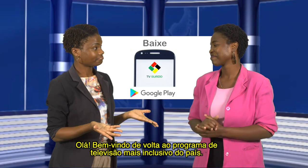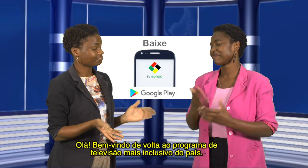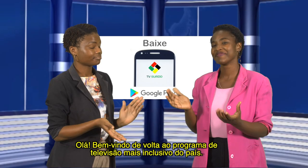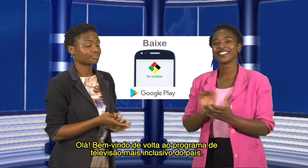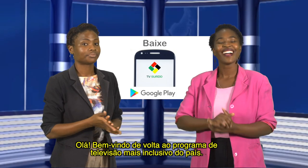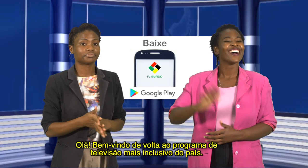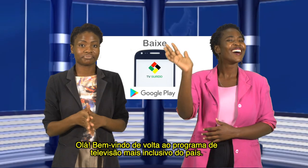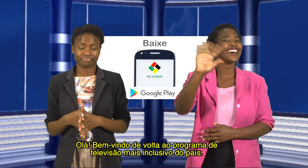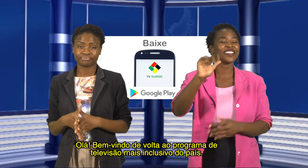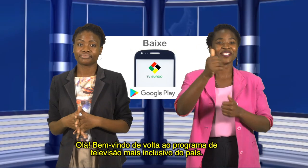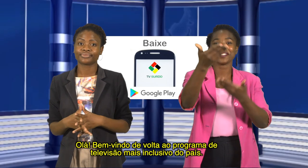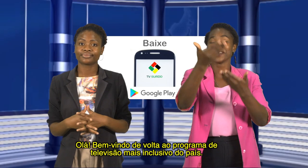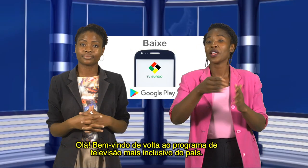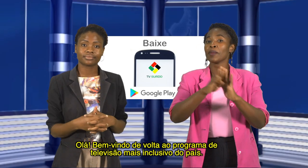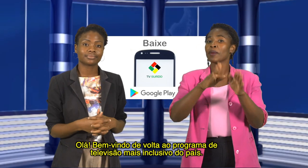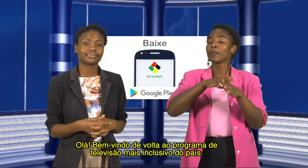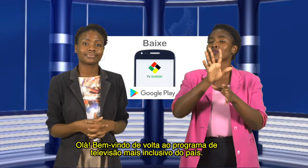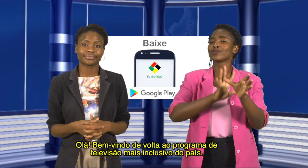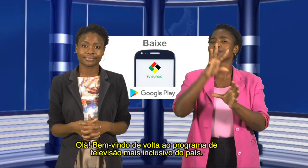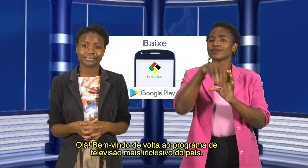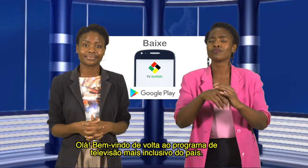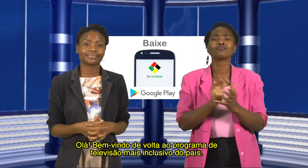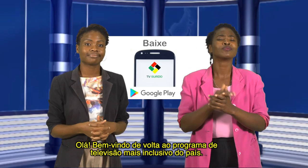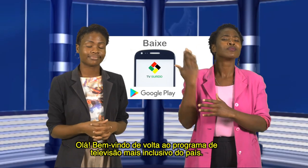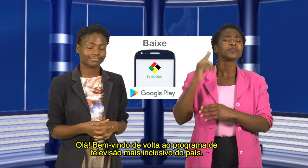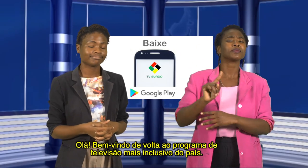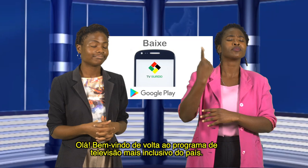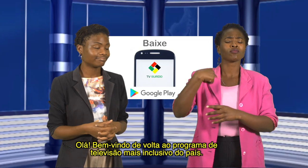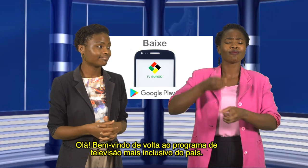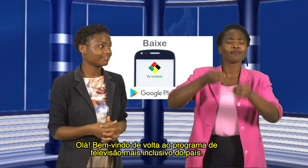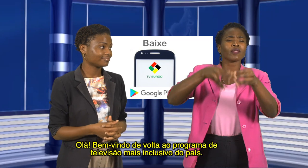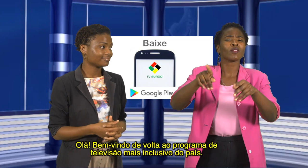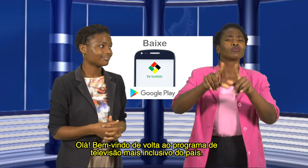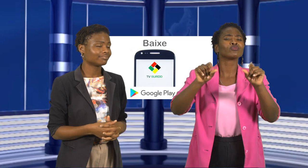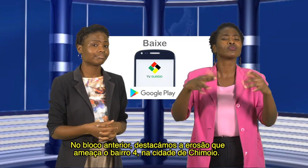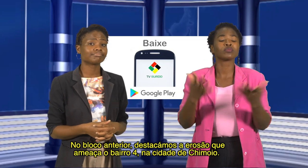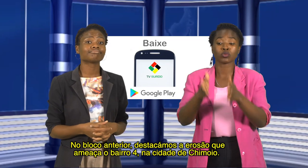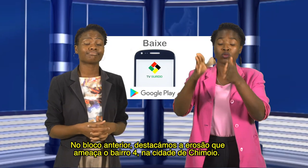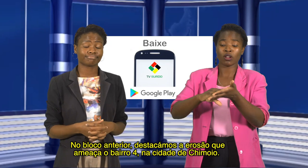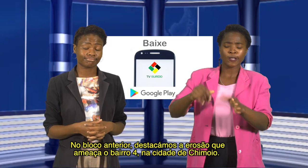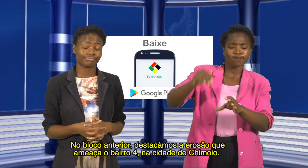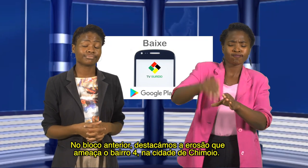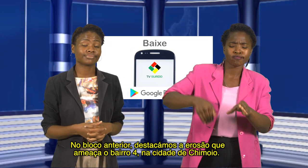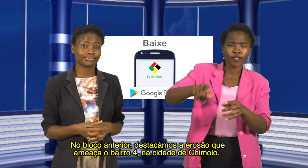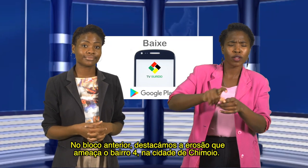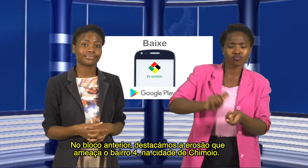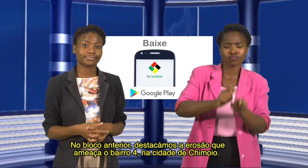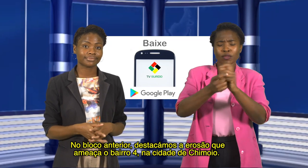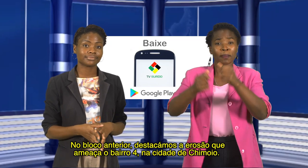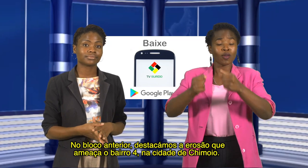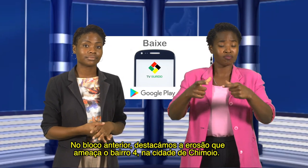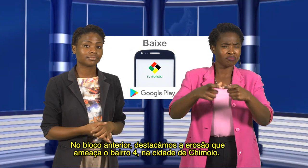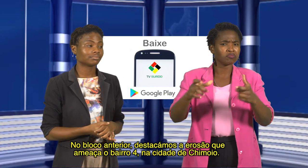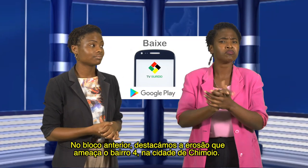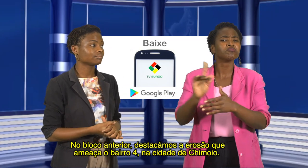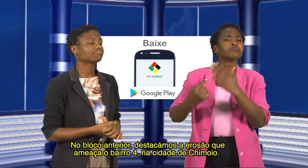Olá Bem-vindo de volta Ao programa de televisão Mais inclusivo do país No bloco anterior Destacamos a